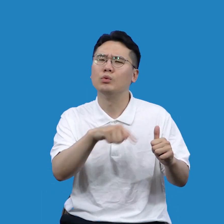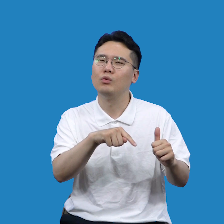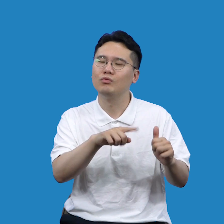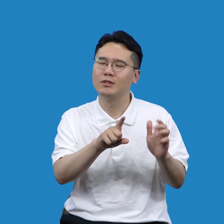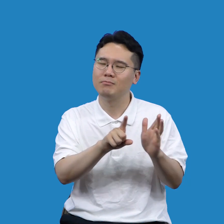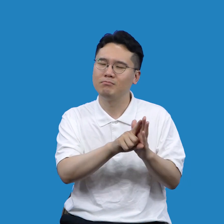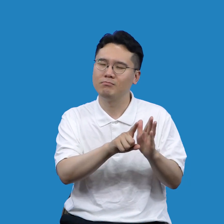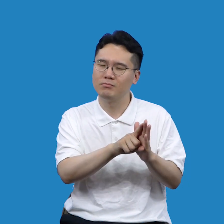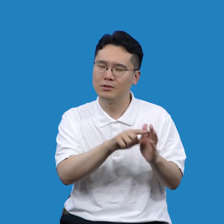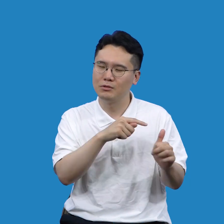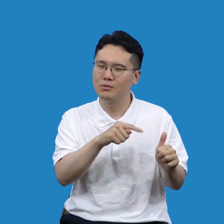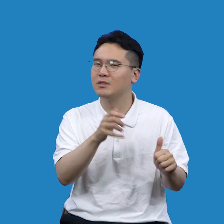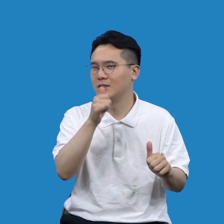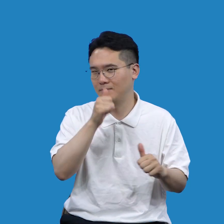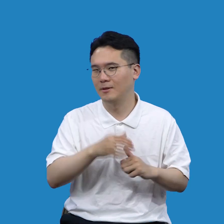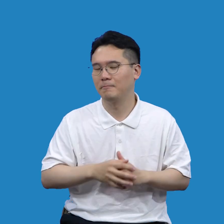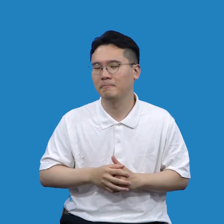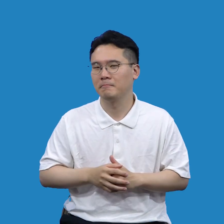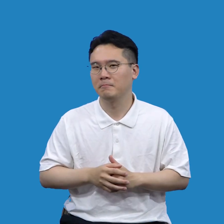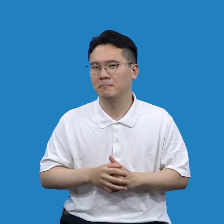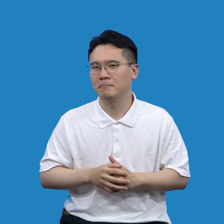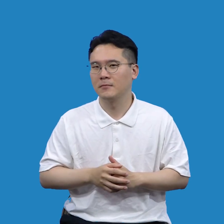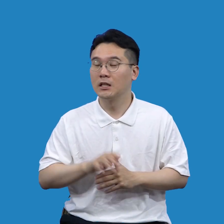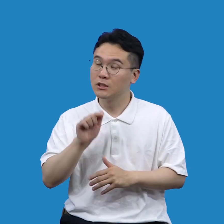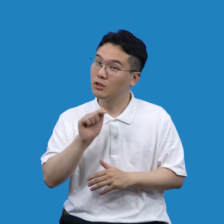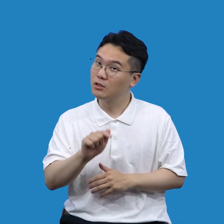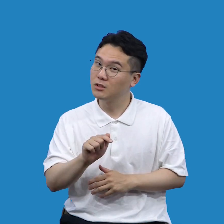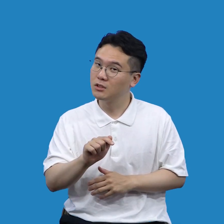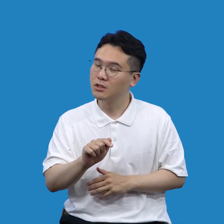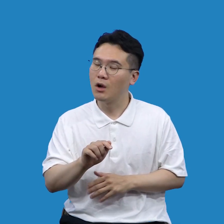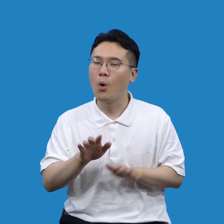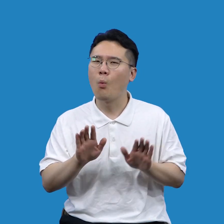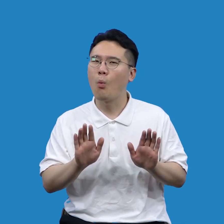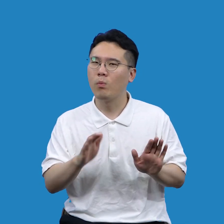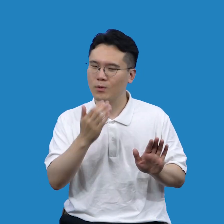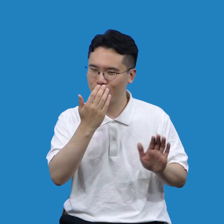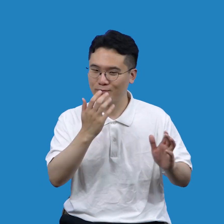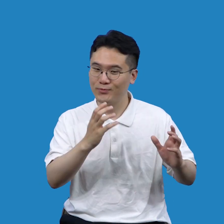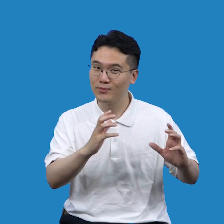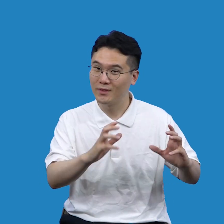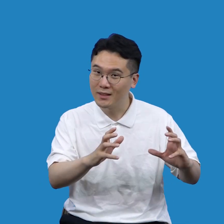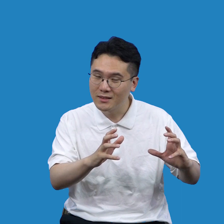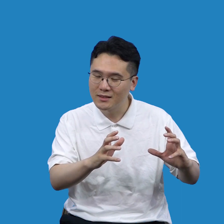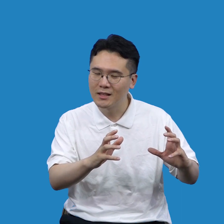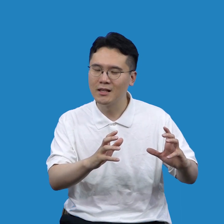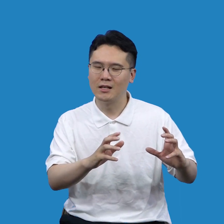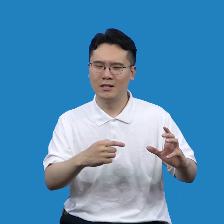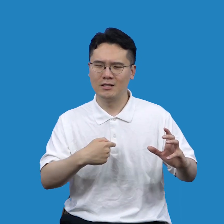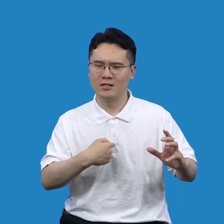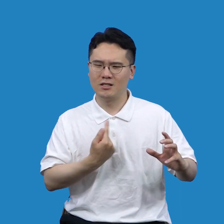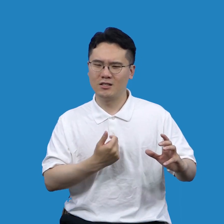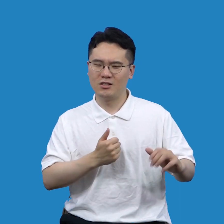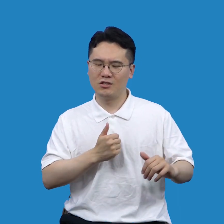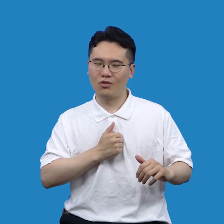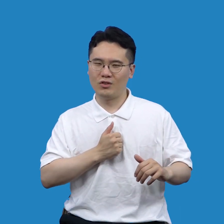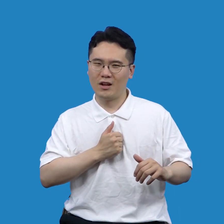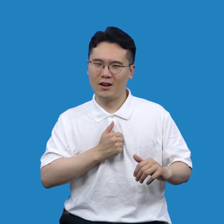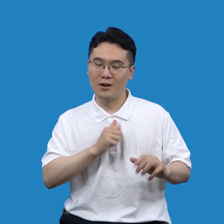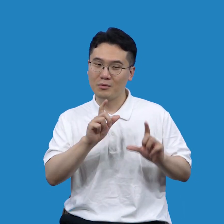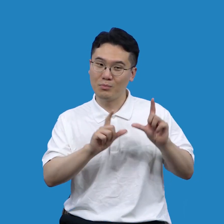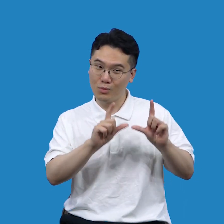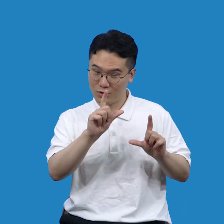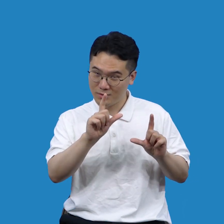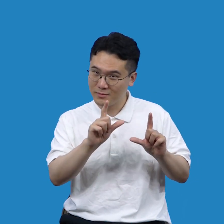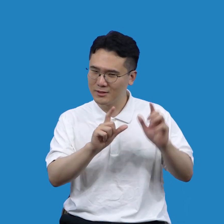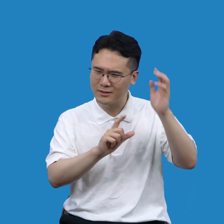신앙적이었습니다. 그것이 저는 오늘의 유대인들의 정체성을 만들고 그들이 세계적